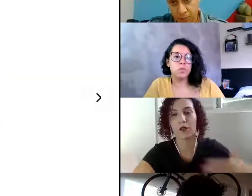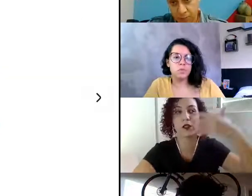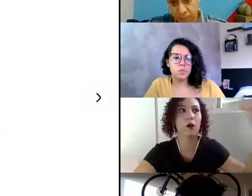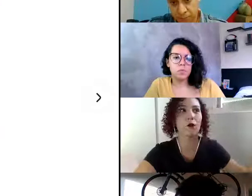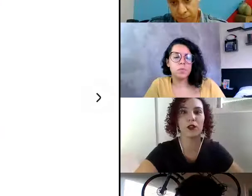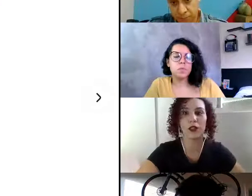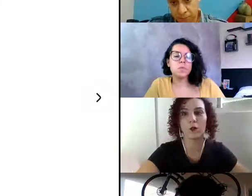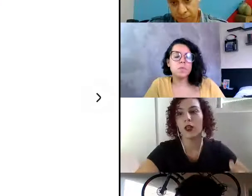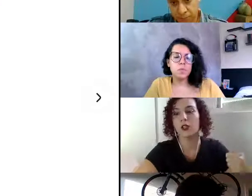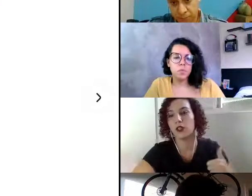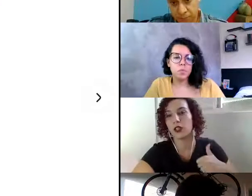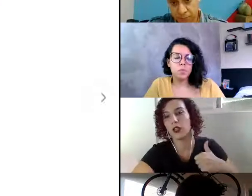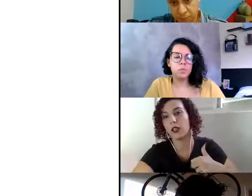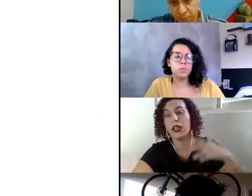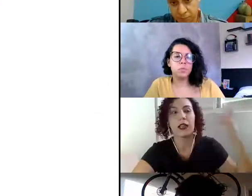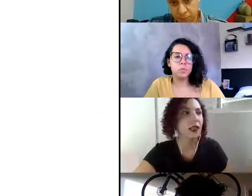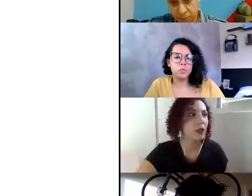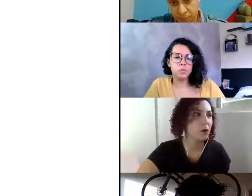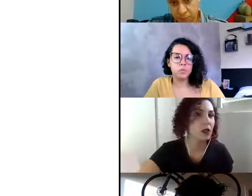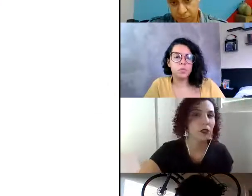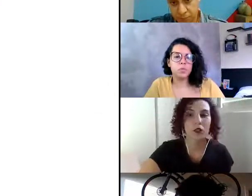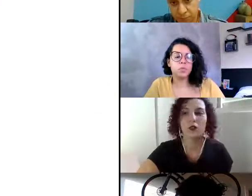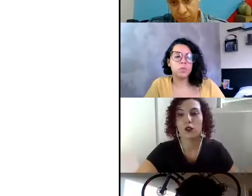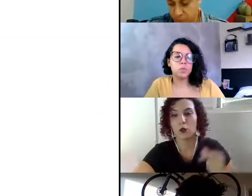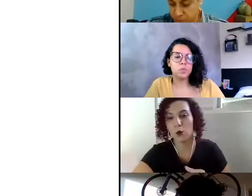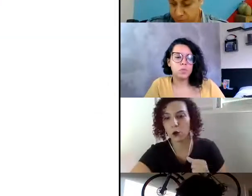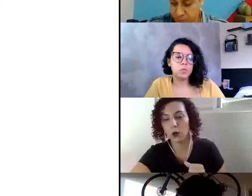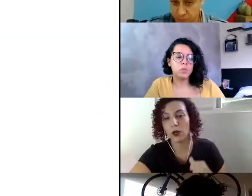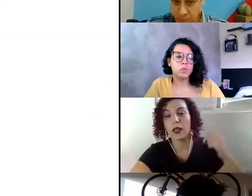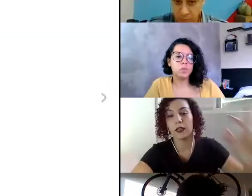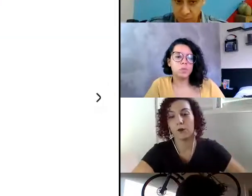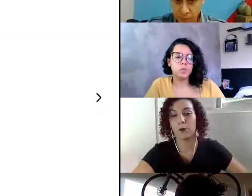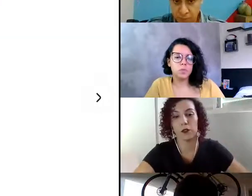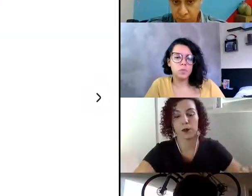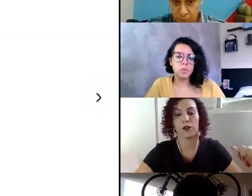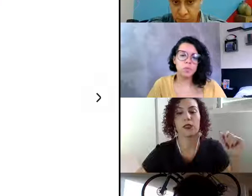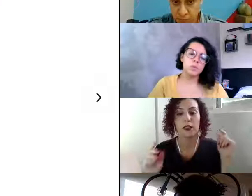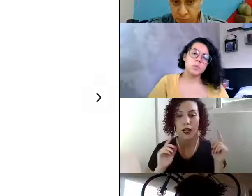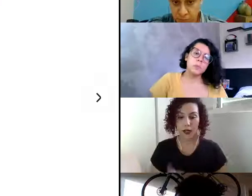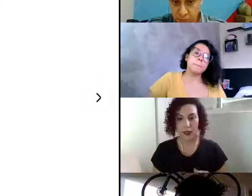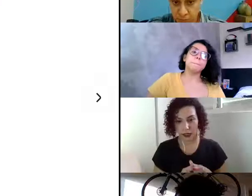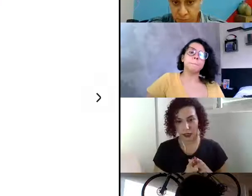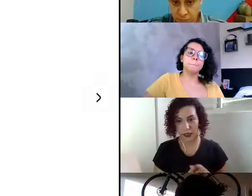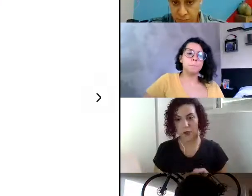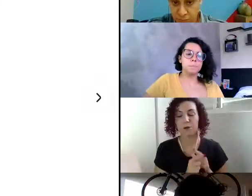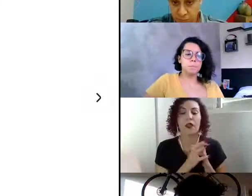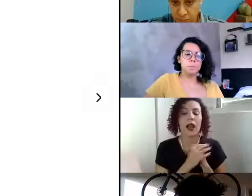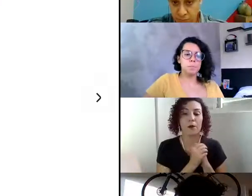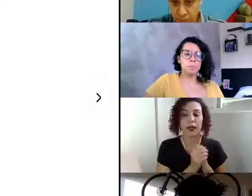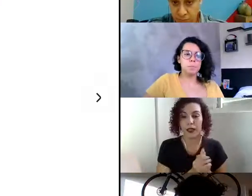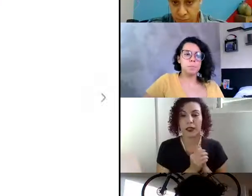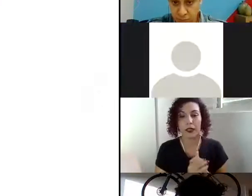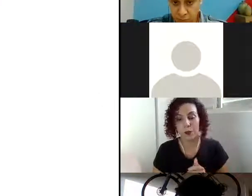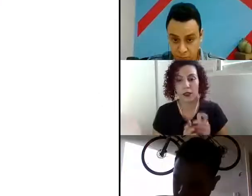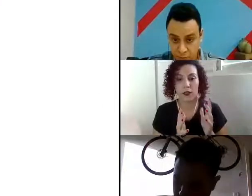sabem, o que vocês já ouviram de Libras, de surdo. Então, eu vou pedir para vocês entrarem nesse link.